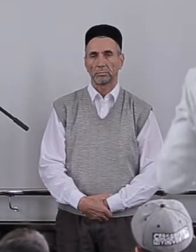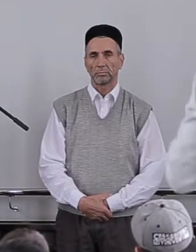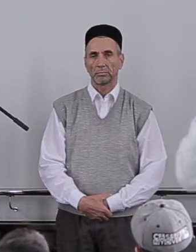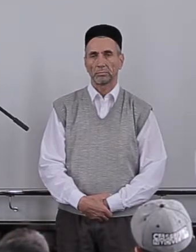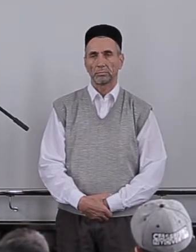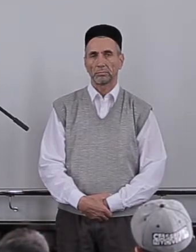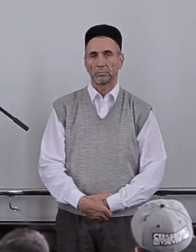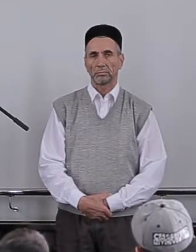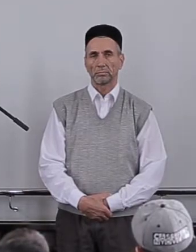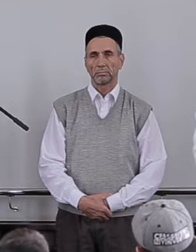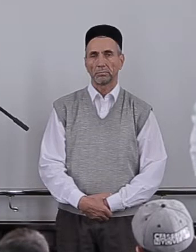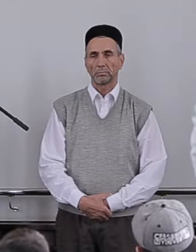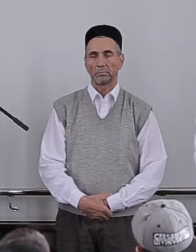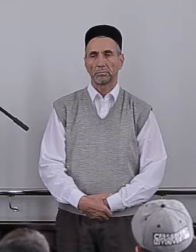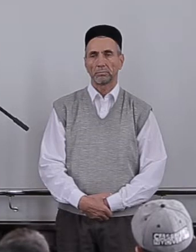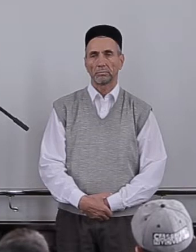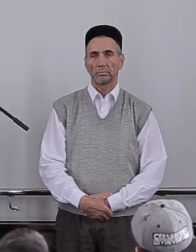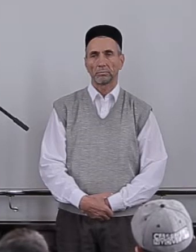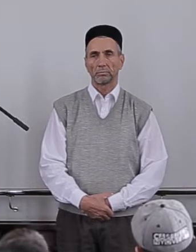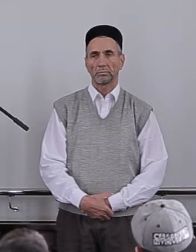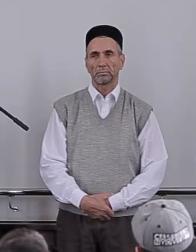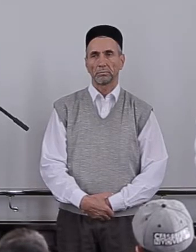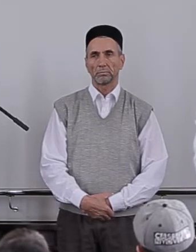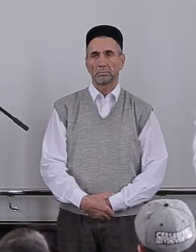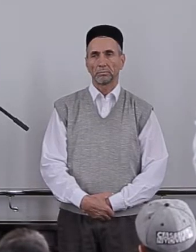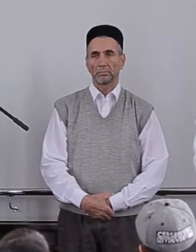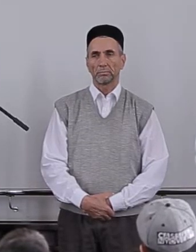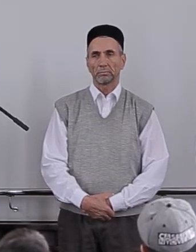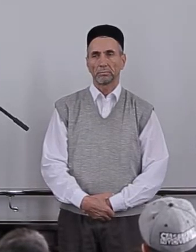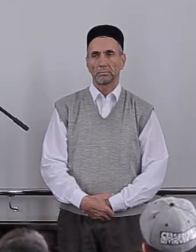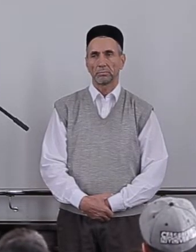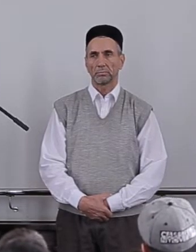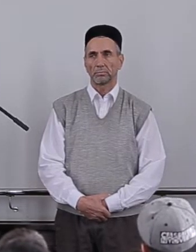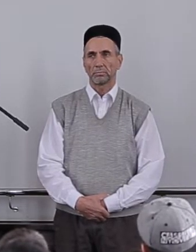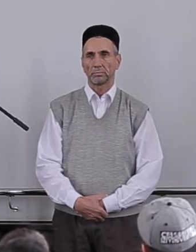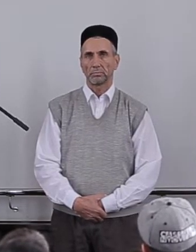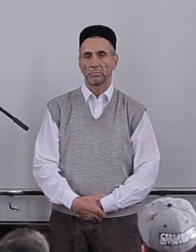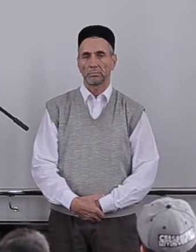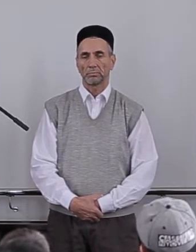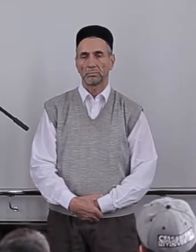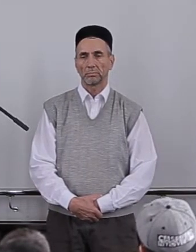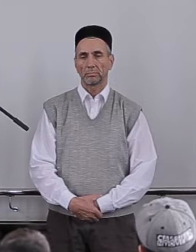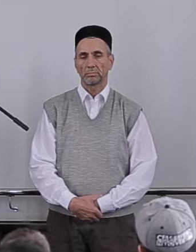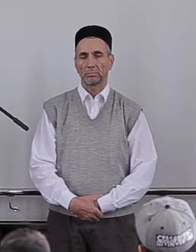واحدة وخلق منها زوجها وبث منهما رجالا كثيرا ونساء،